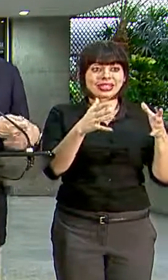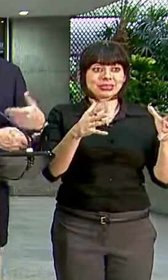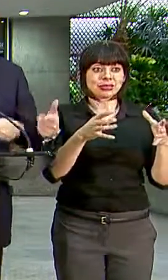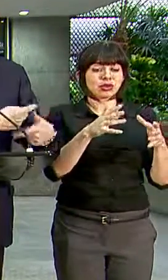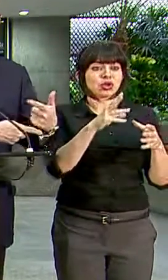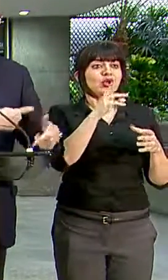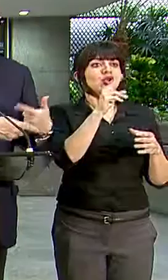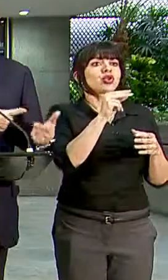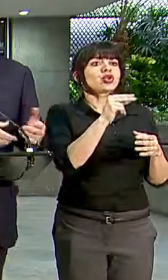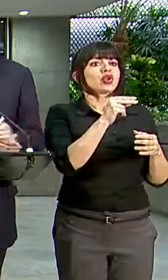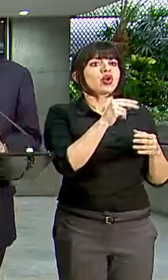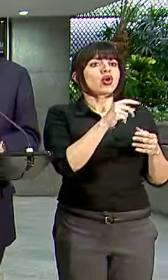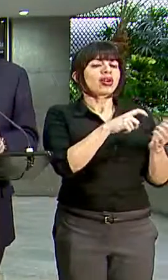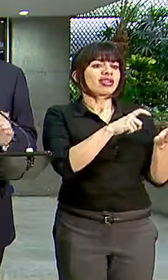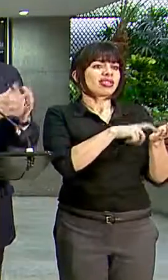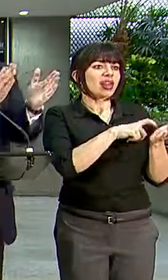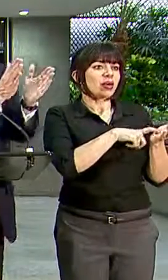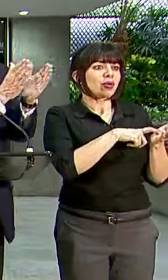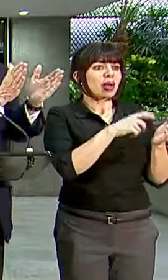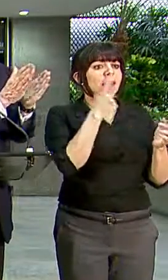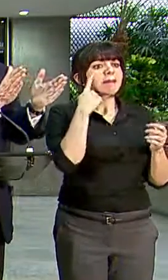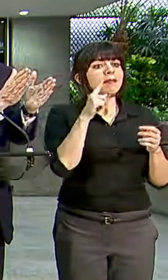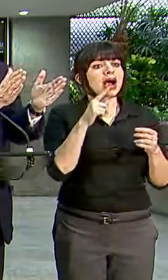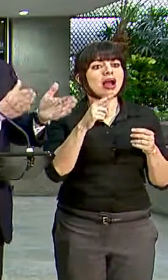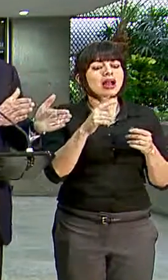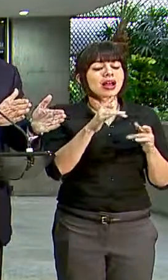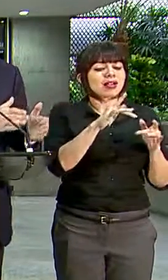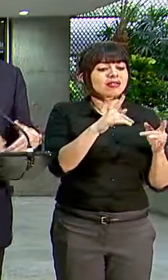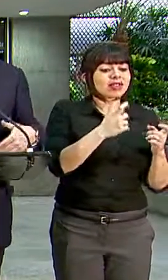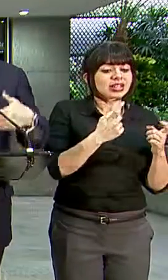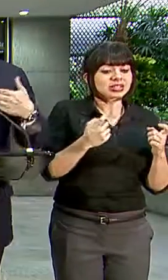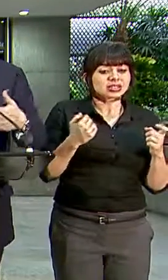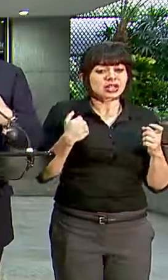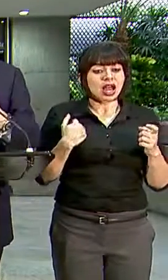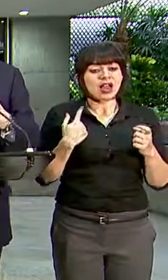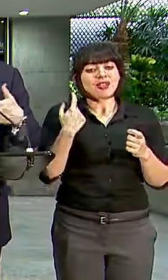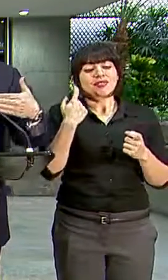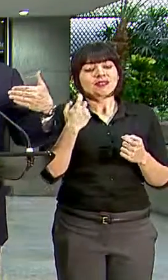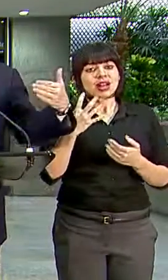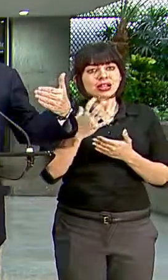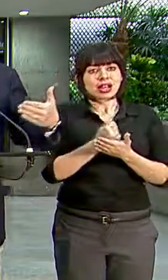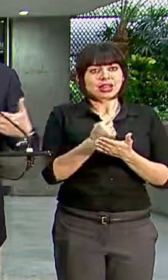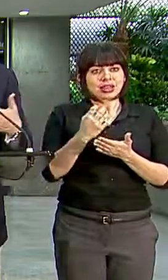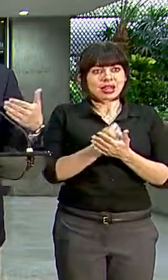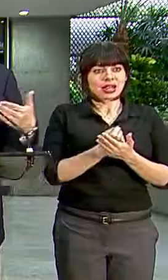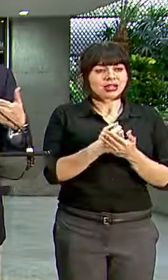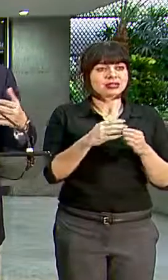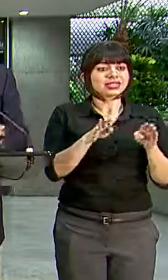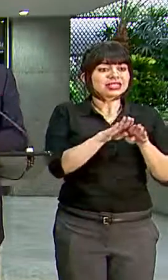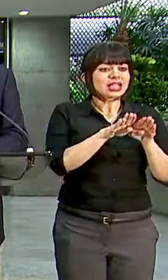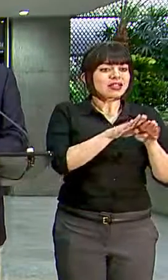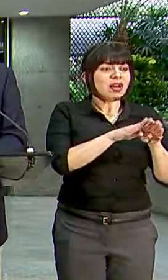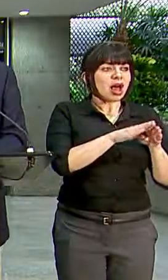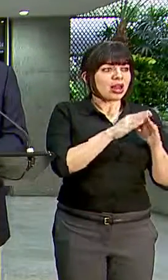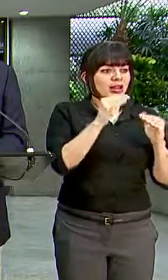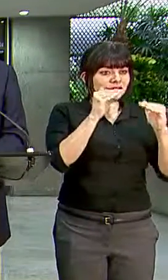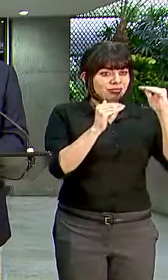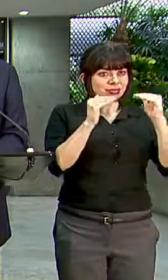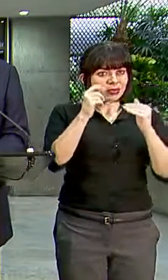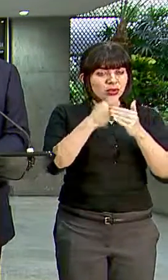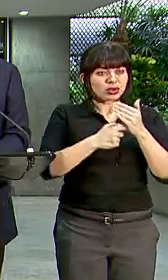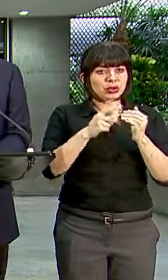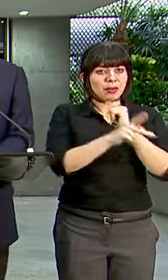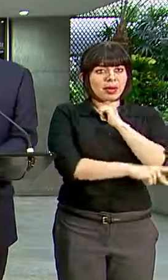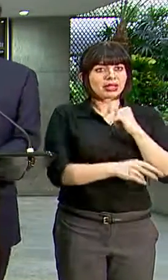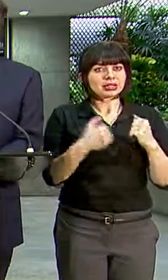no simplemente para llenar los huecos que deja la falta de cerrar justamente esas brechas fiscales que el